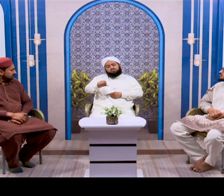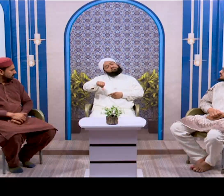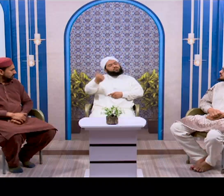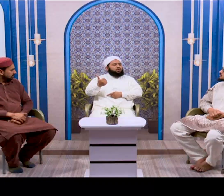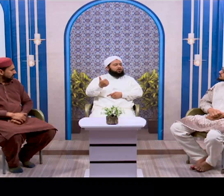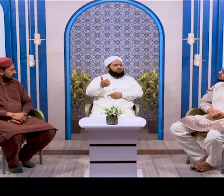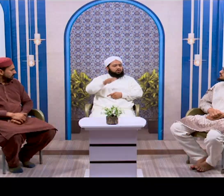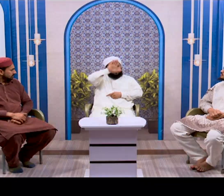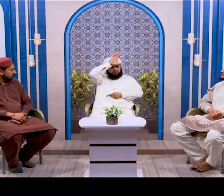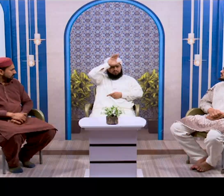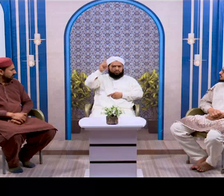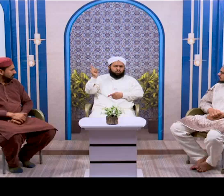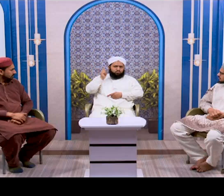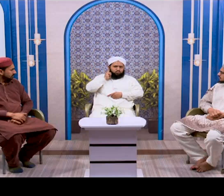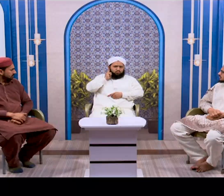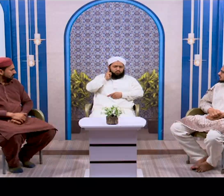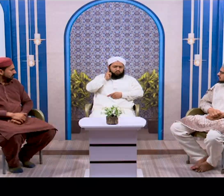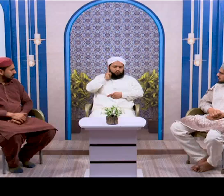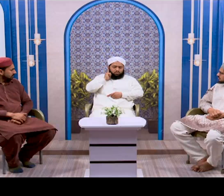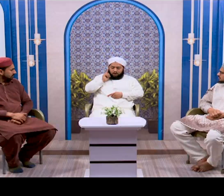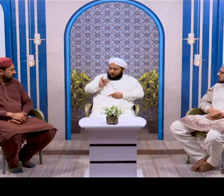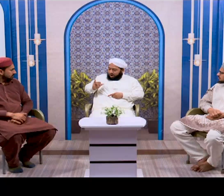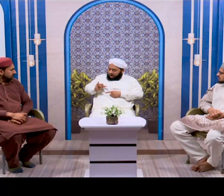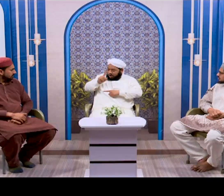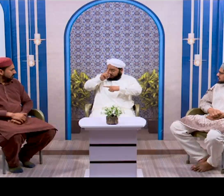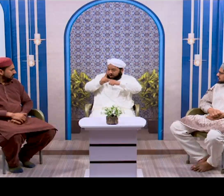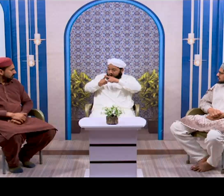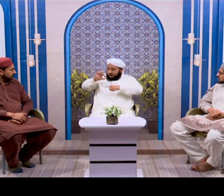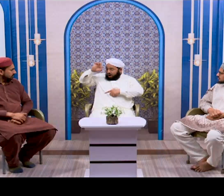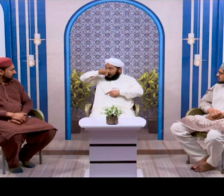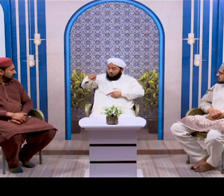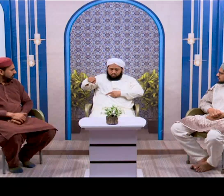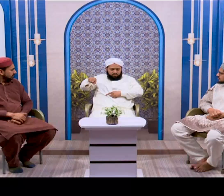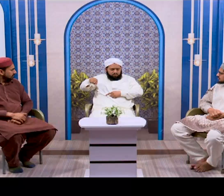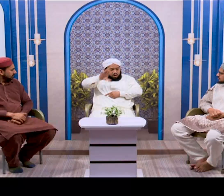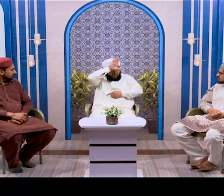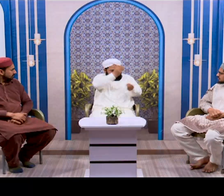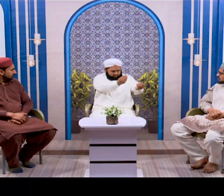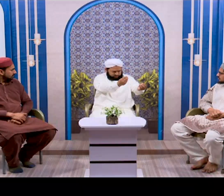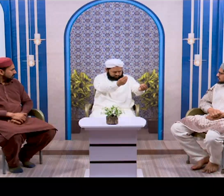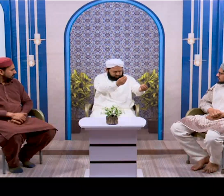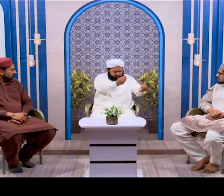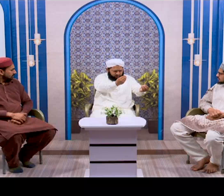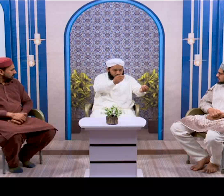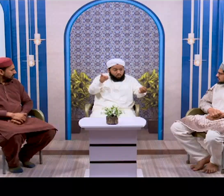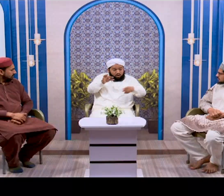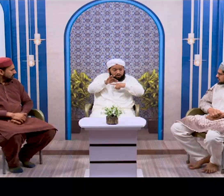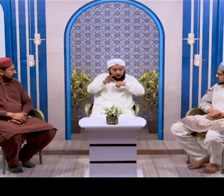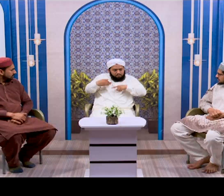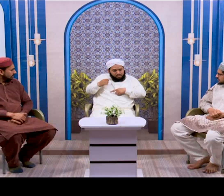تھا کہ بادشاہ کے قریب ہی بیٹھا ہوا ایک پادری بول اٹھا، بادشاہ سلامت، میں اس رات کے متعلق جانتا